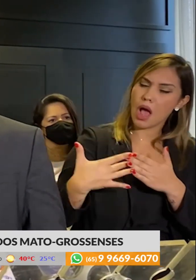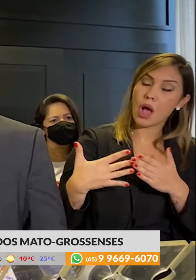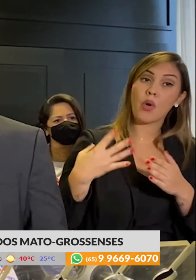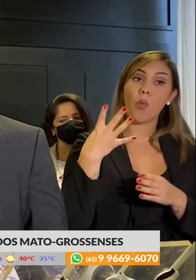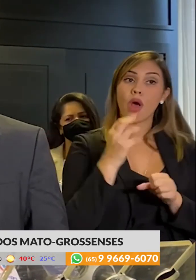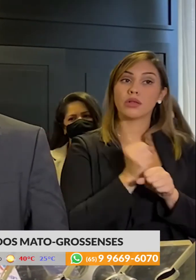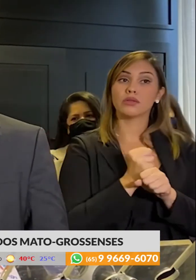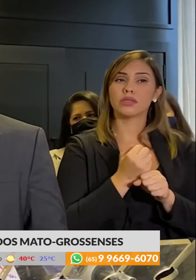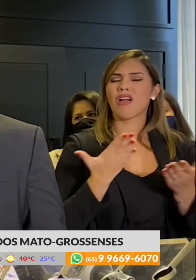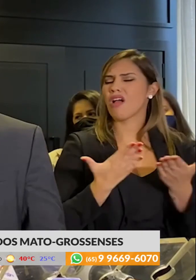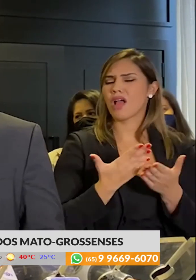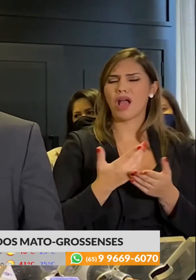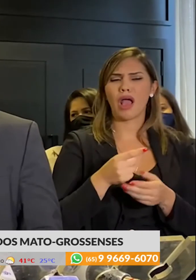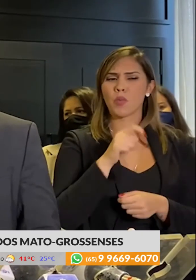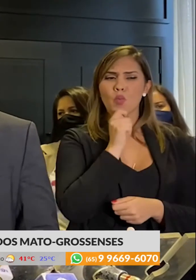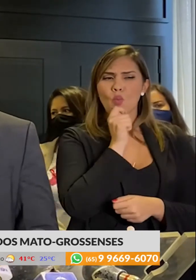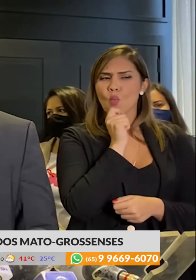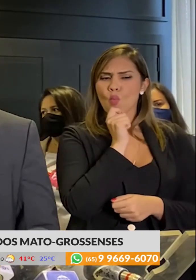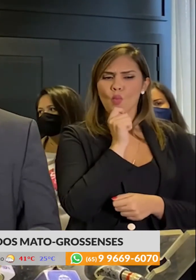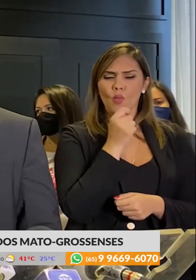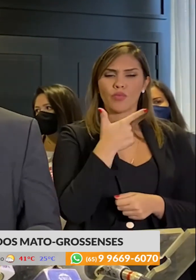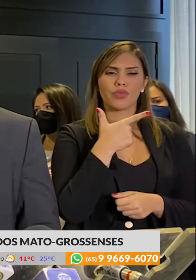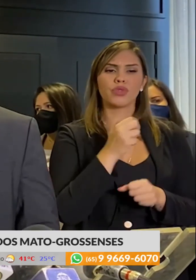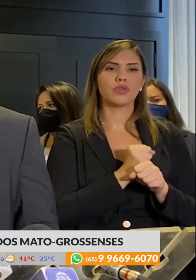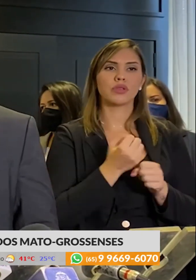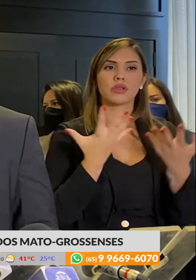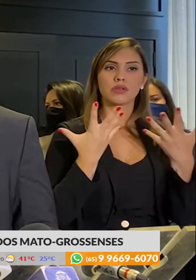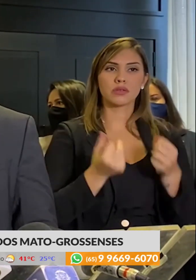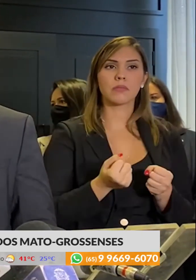ainda 2 anos, já tem uma boa aprovação, significa que a